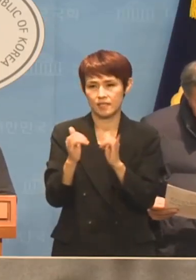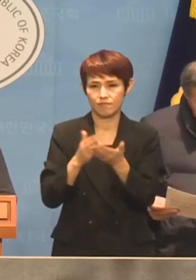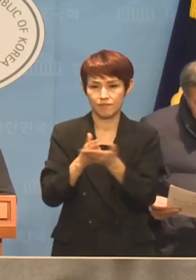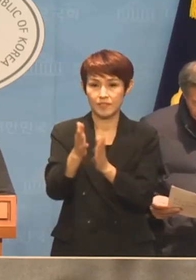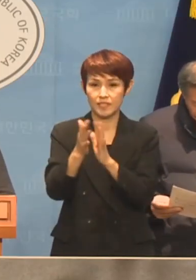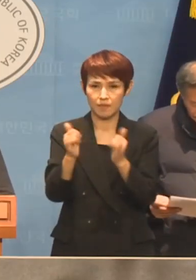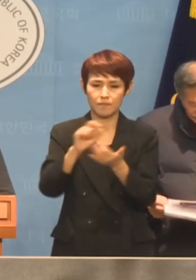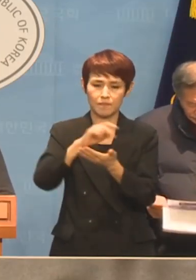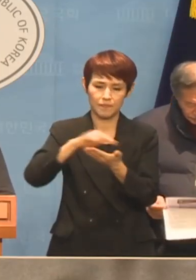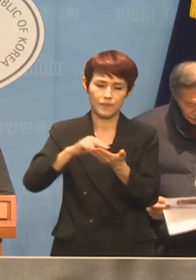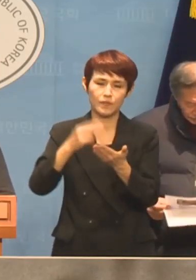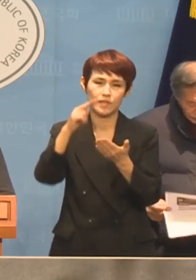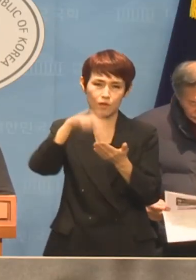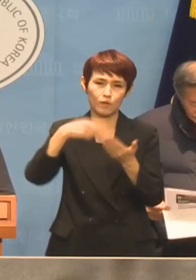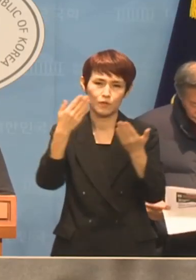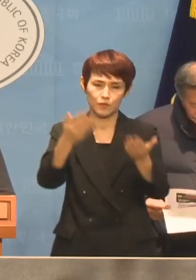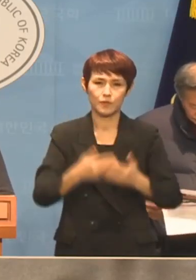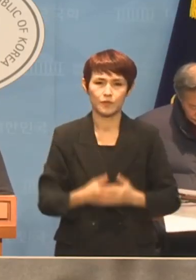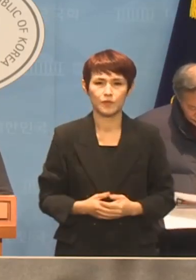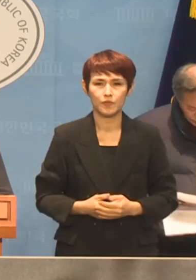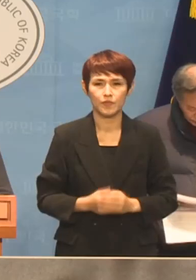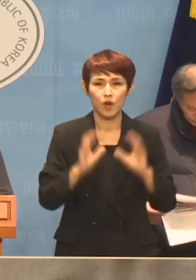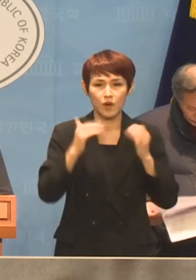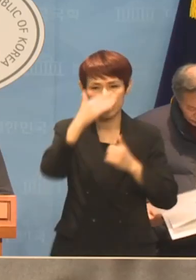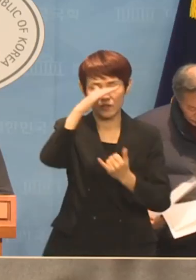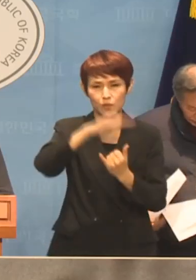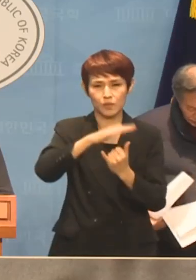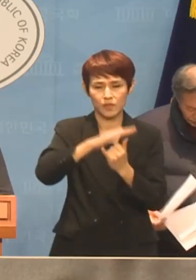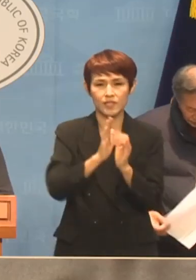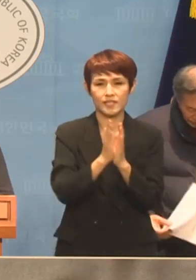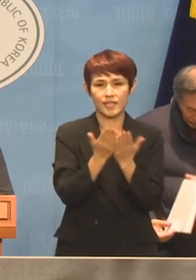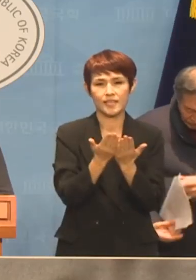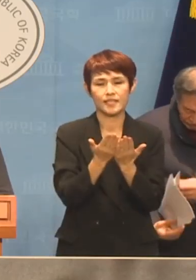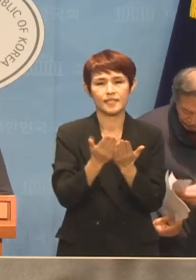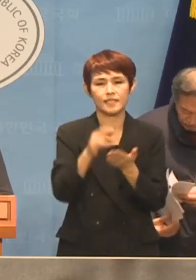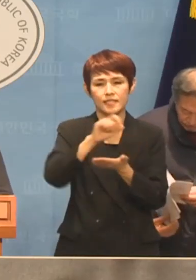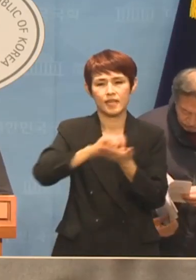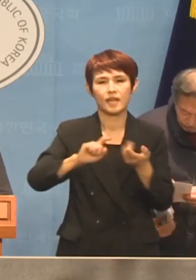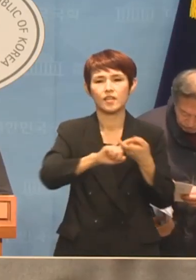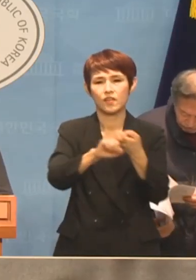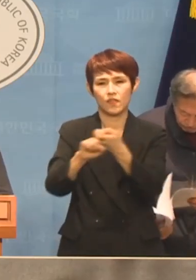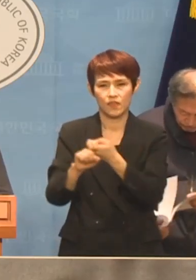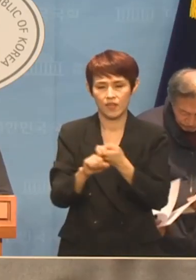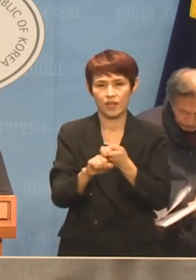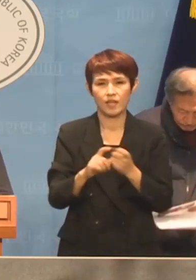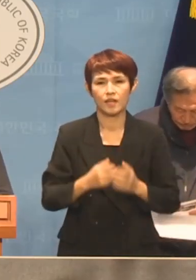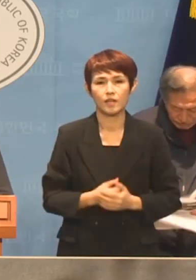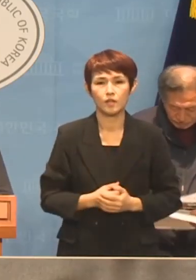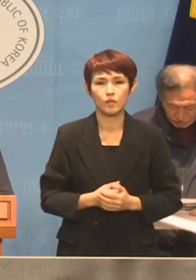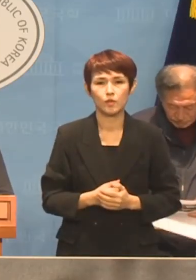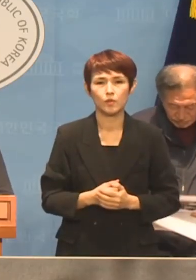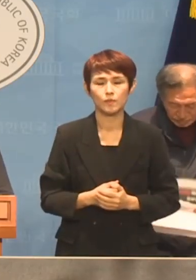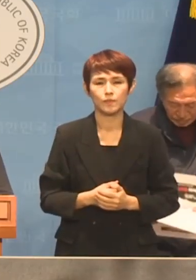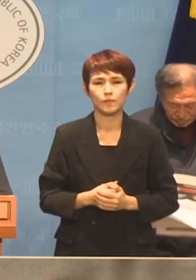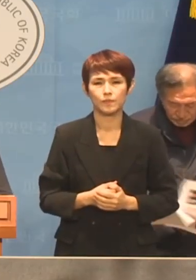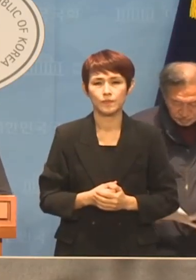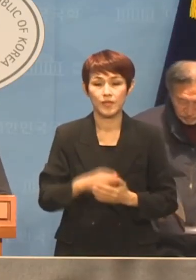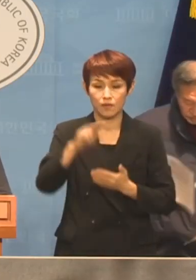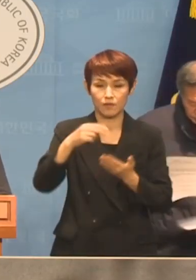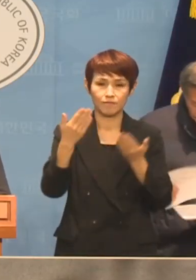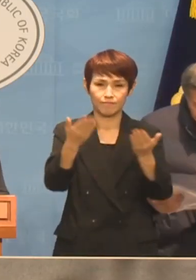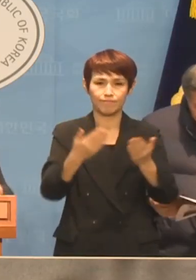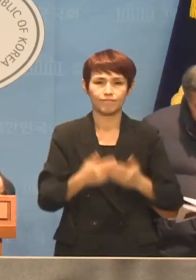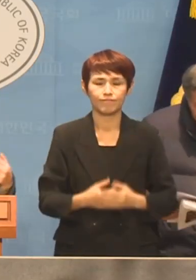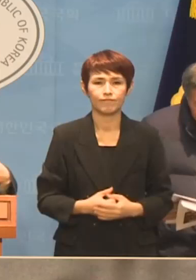다음에 윤혜연 어린이 청소년 책 작가연대 그리고 이신 한국민예총 선생님께서 낭독해